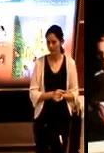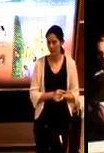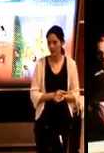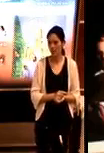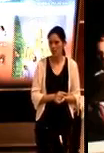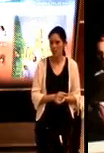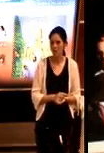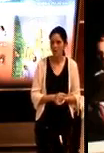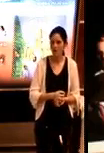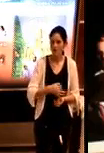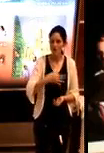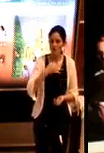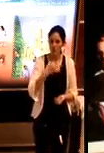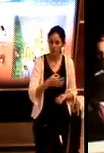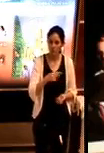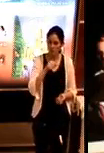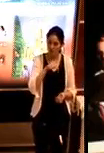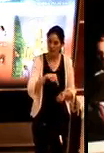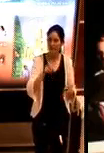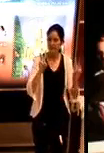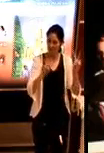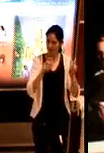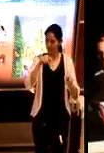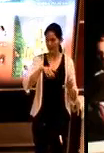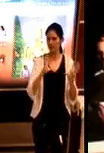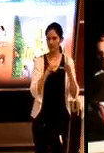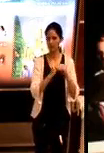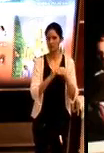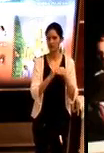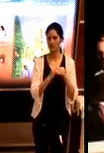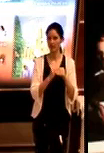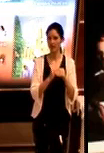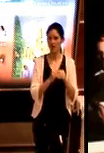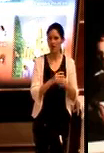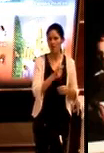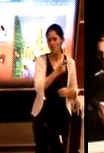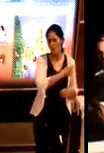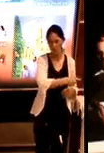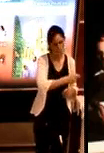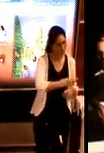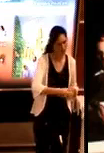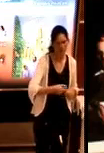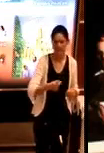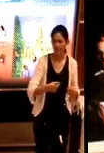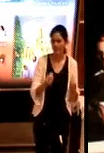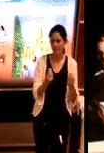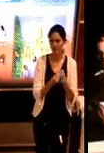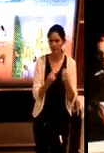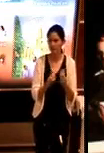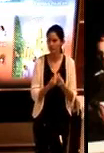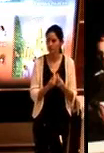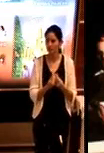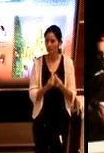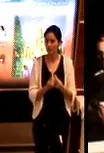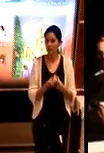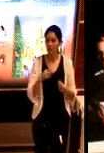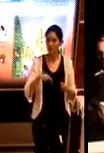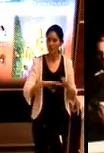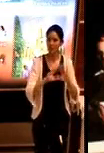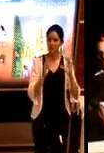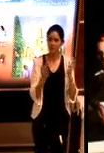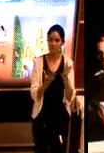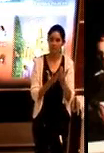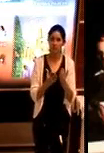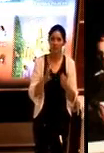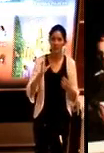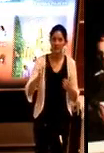noche, hermanos, Pablo. Y dice que hay millones que en este mundo aceptan la gracia de Dios en vano.